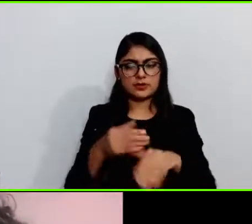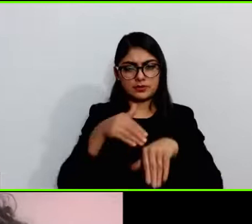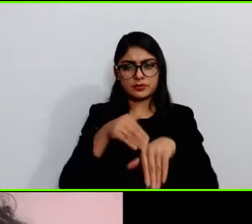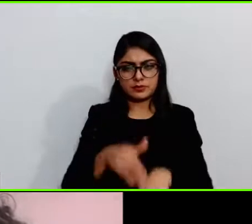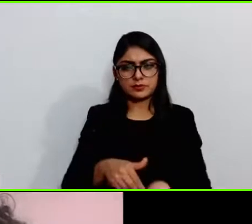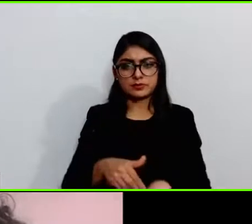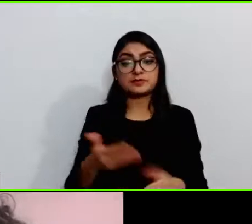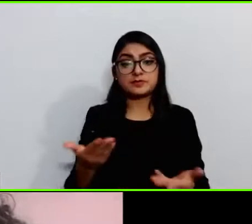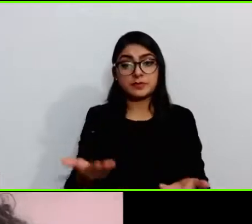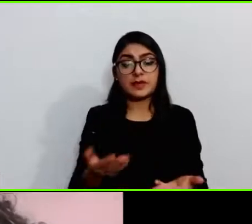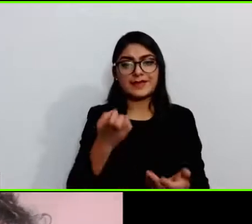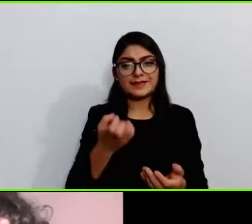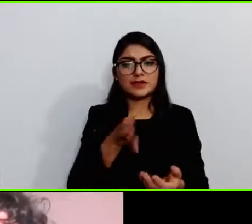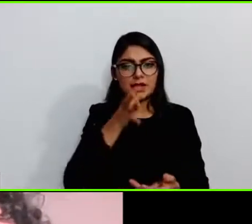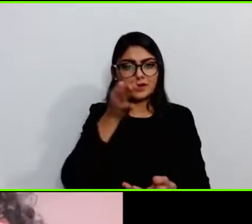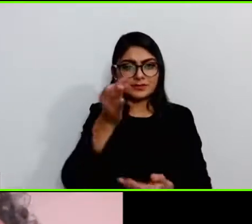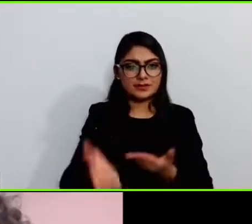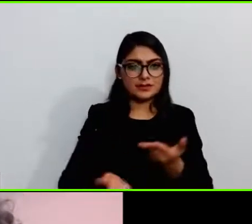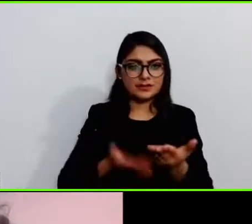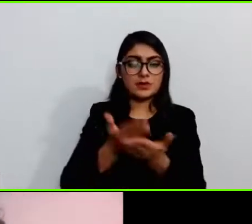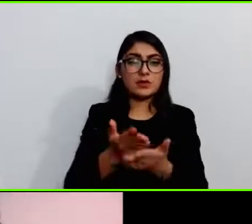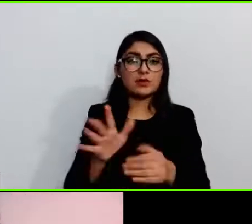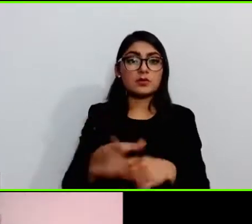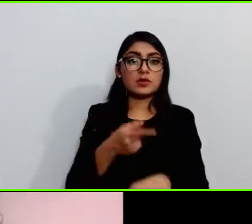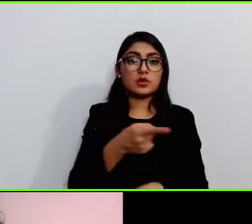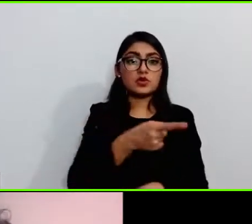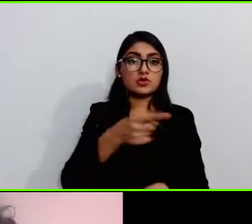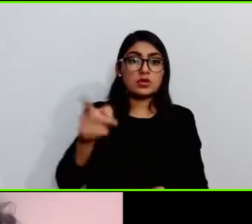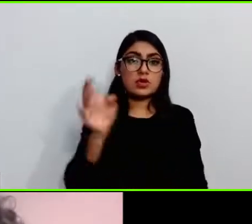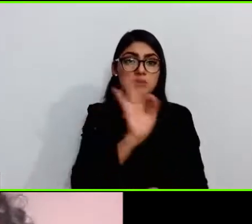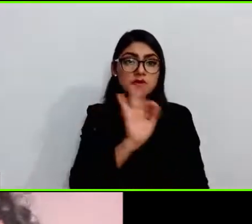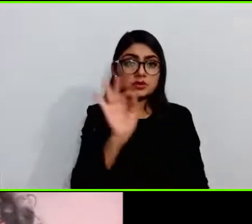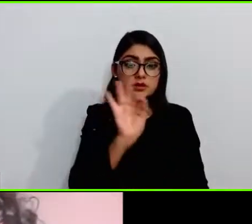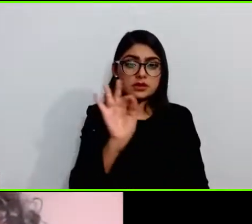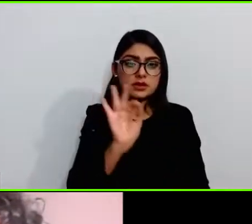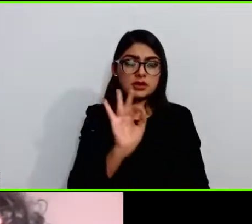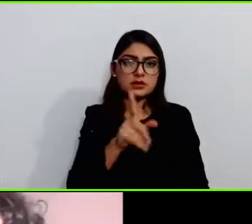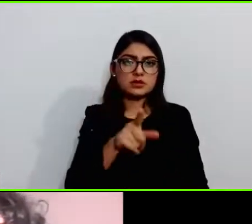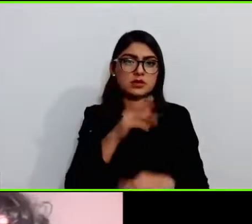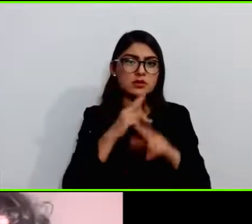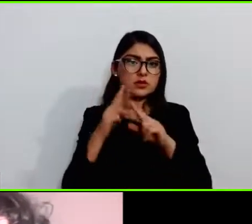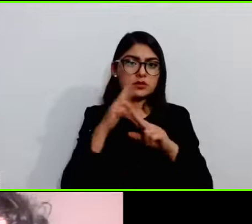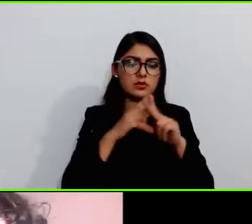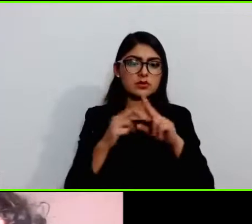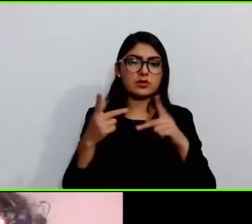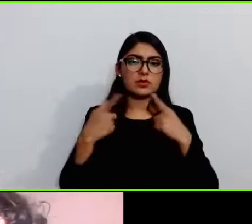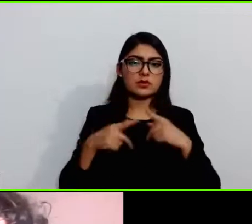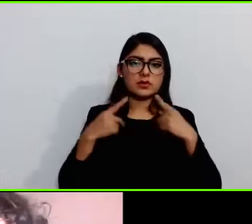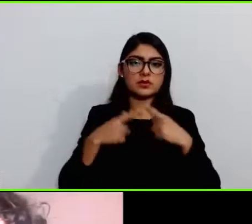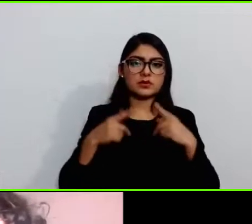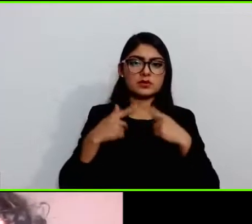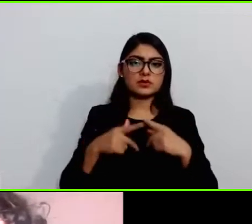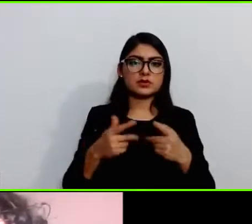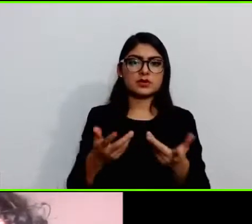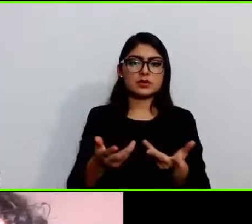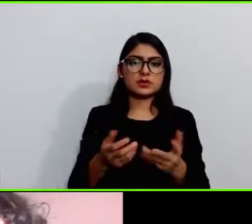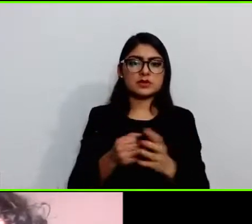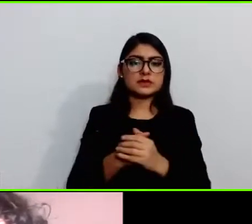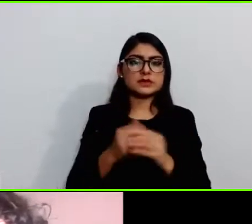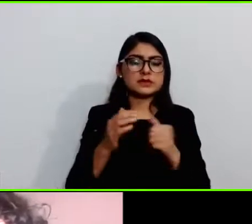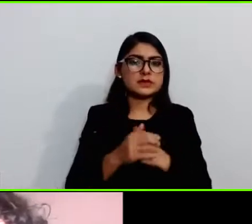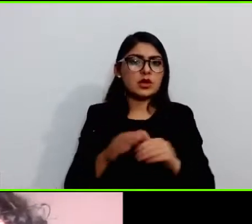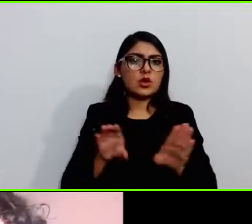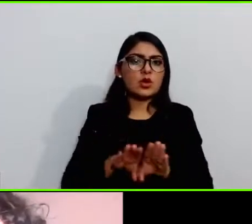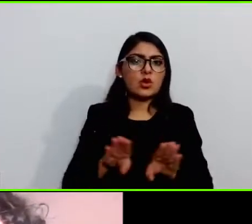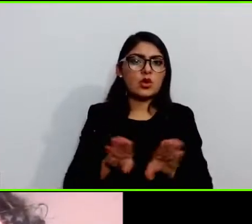Fundamentalmente eso, para que no tengan ustedes, nuestros asistentes, tengan ansiedad por